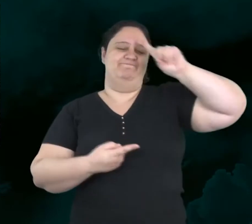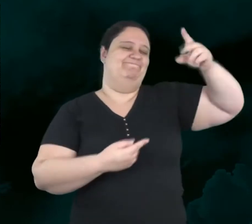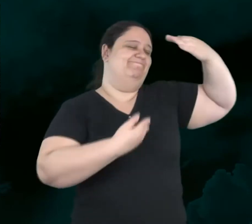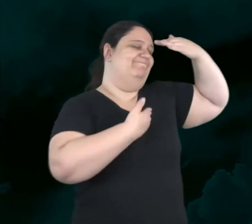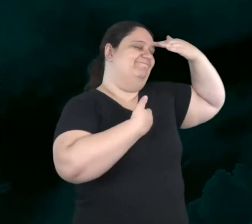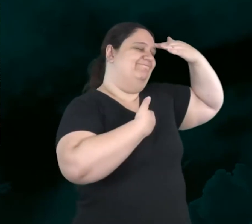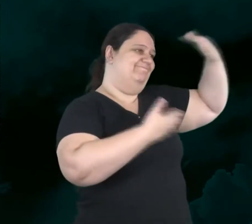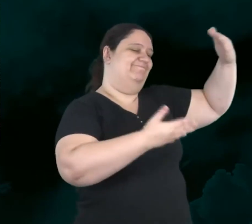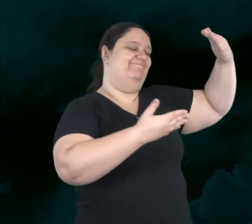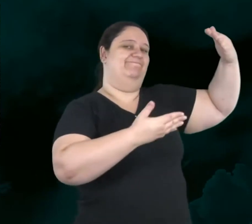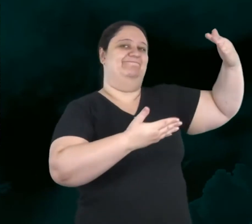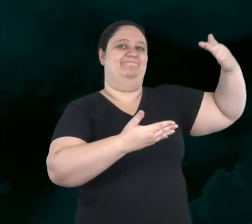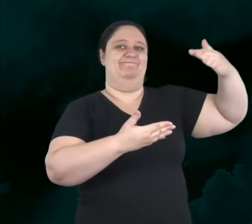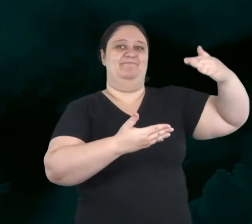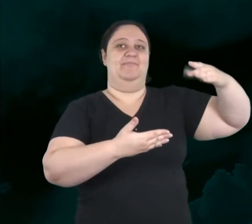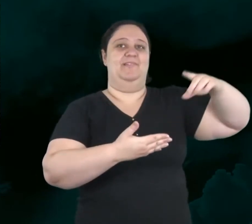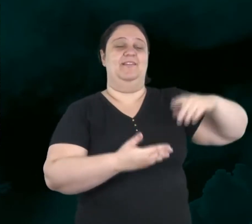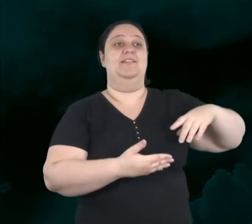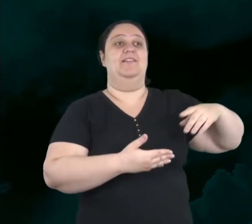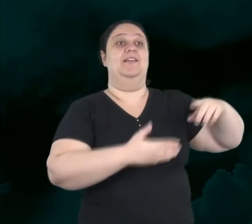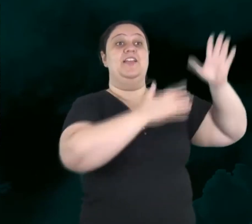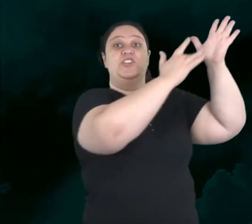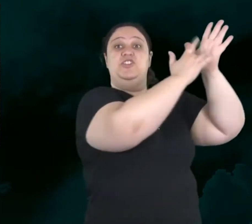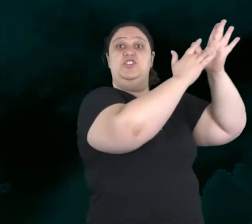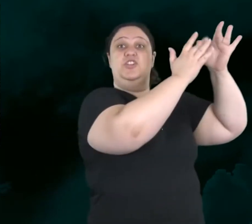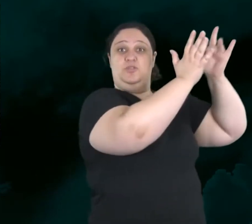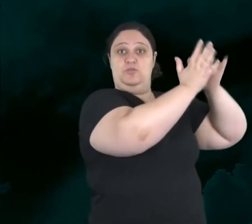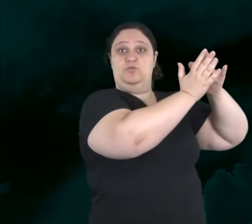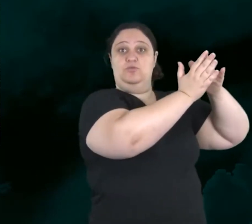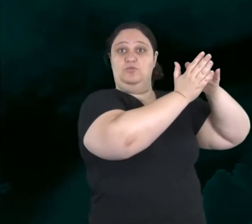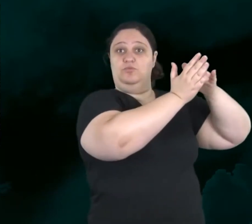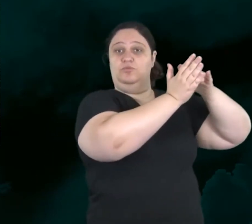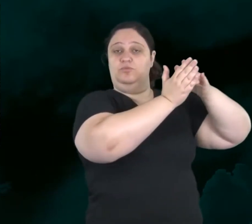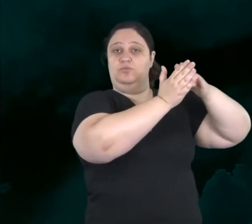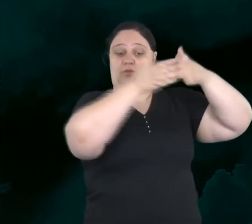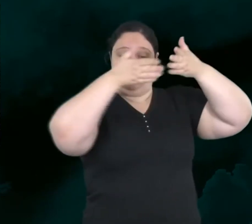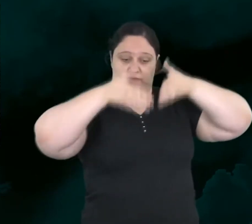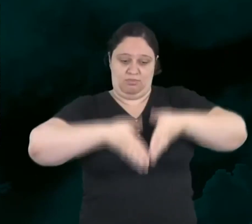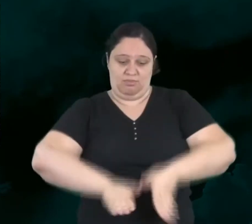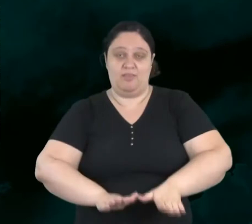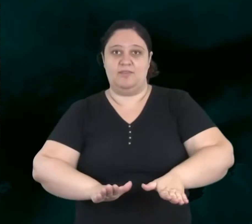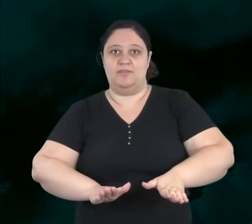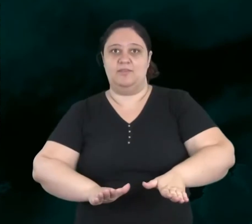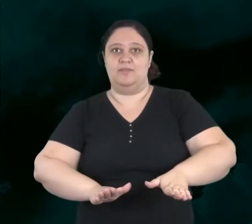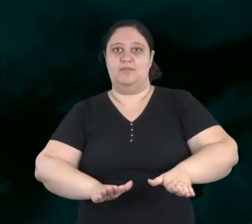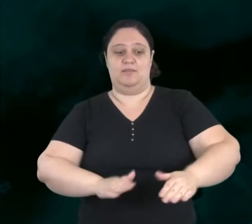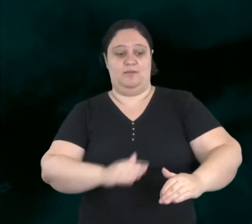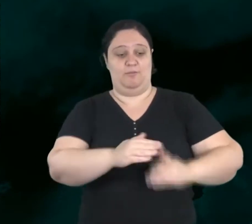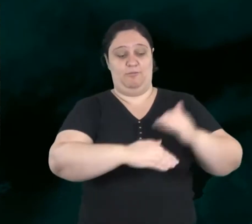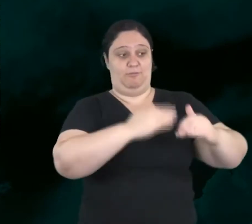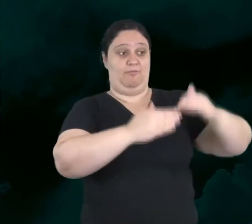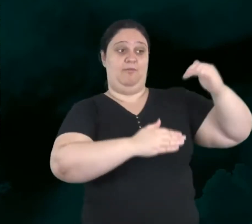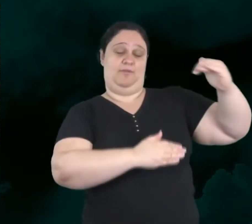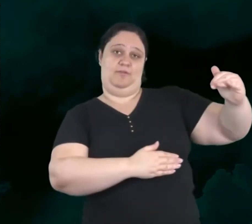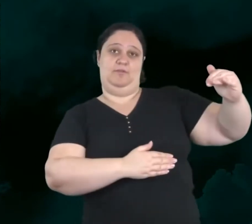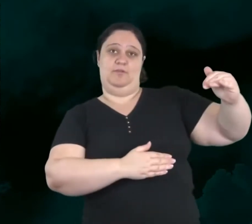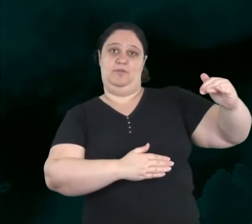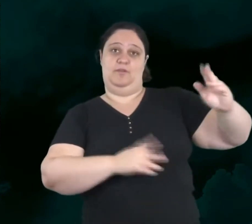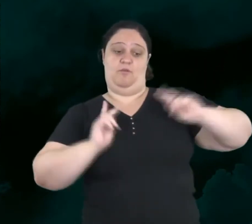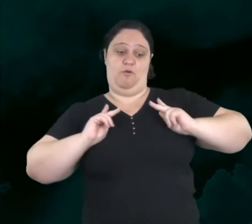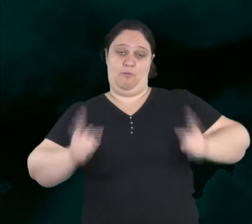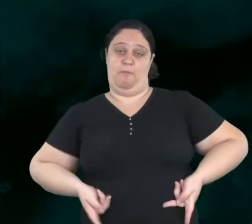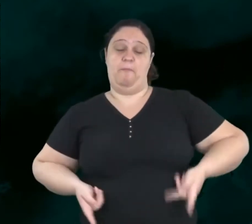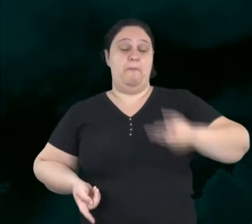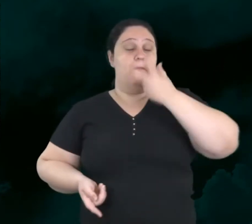Deus, Deus enviou seu próprio Filho, se tornou, né, um homem à nossa semelhança, e